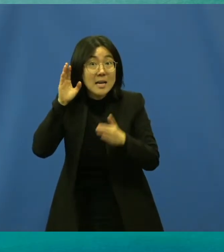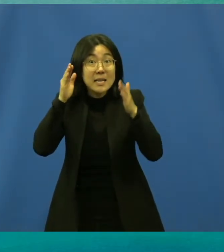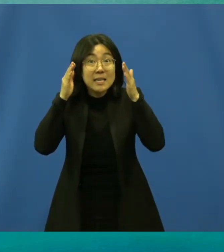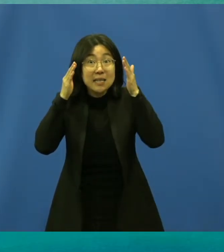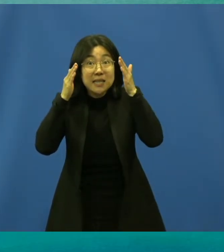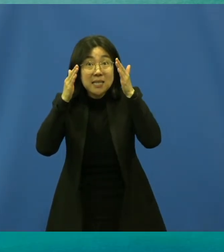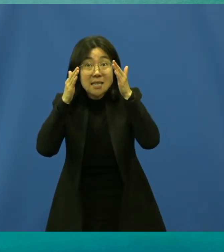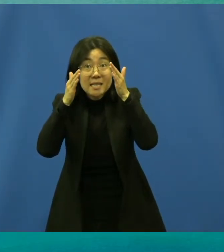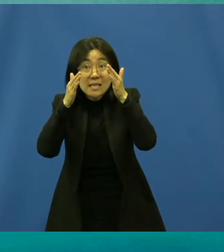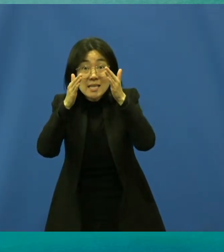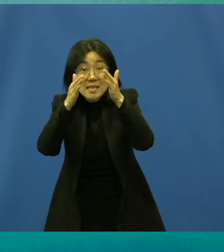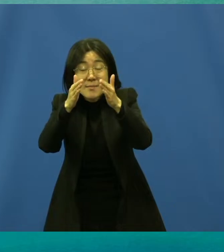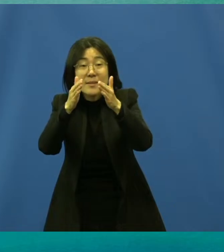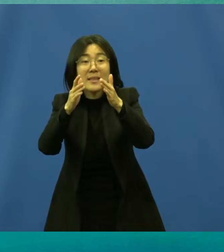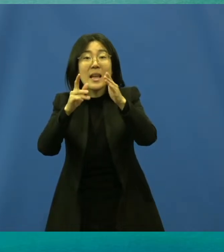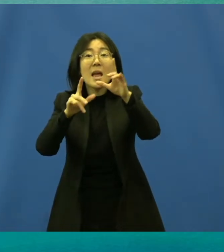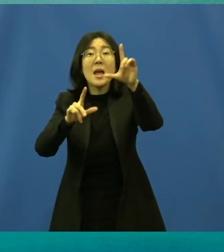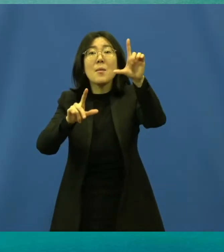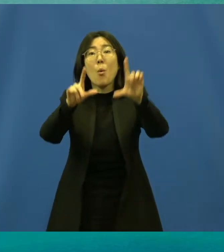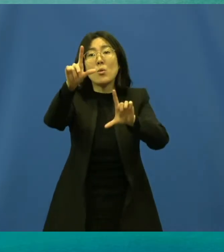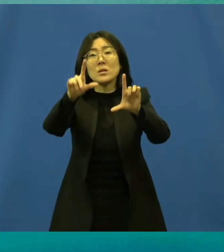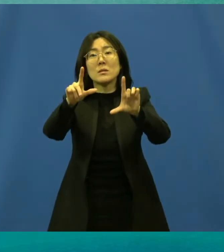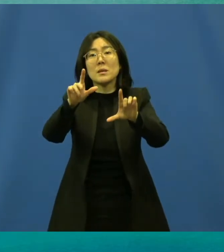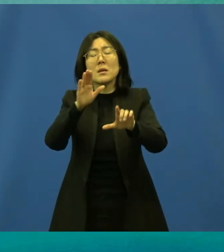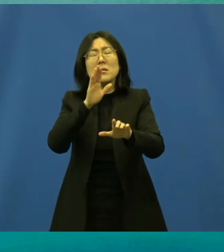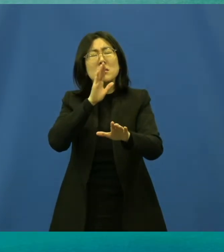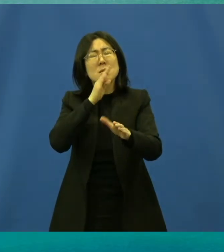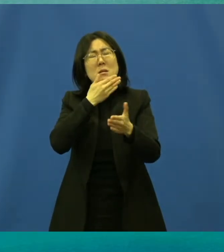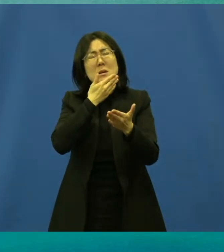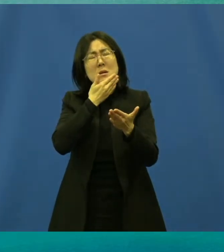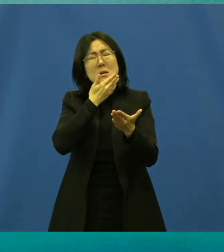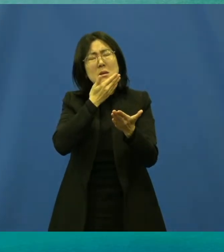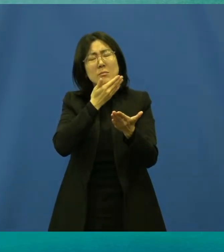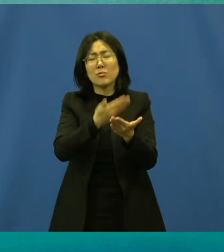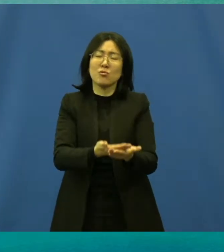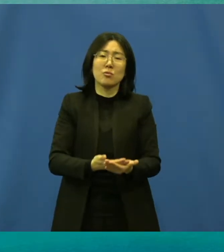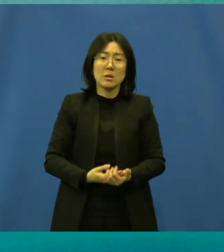태도가 너무 중요합니다.